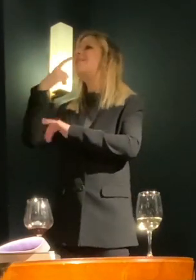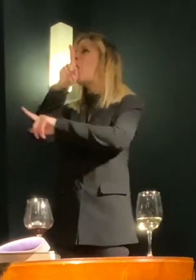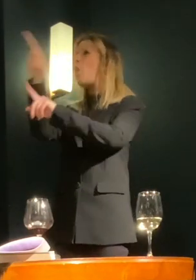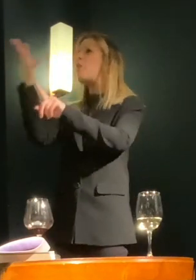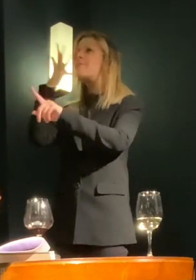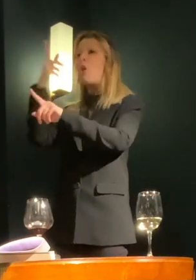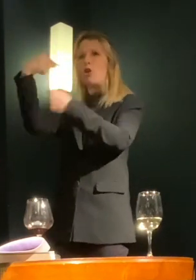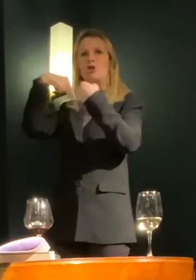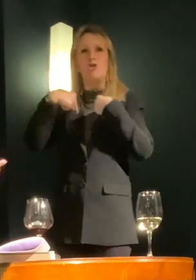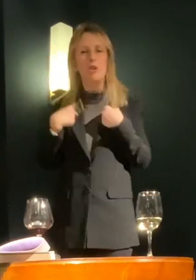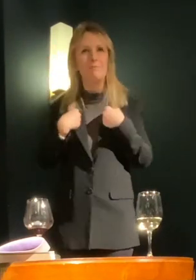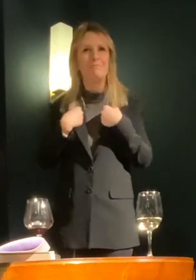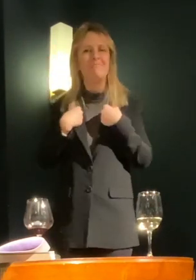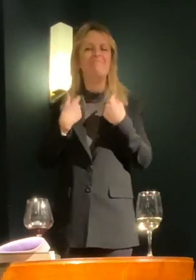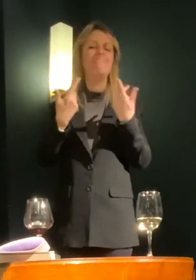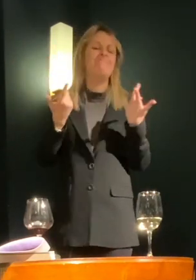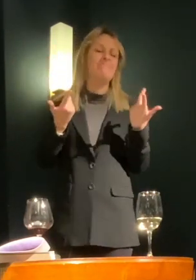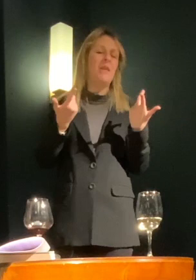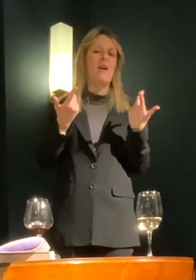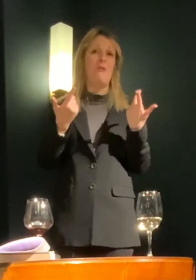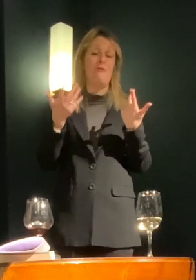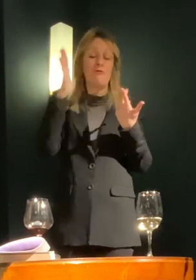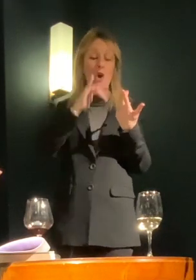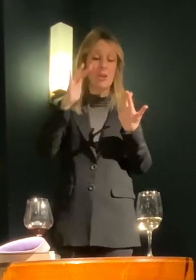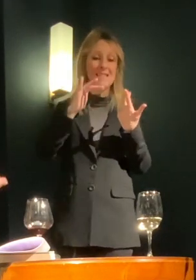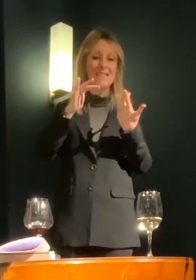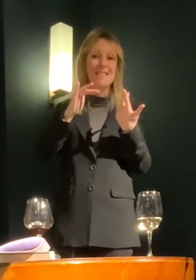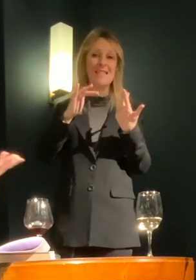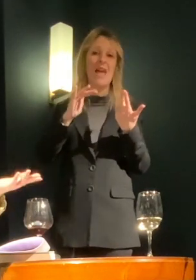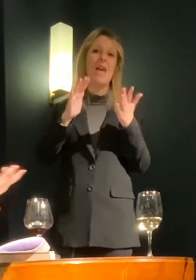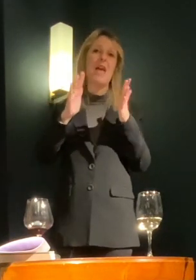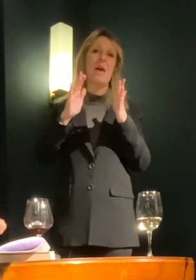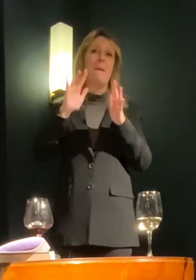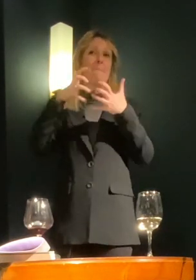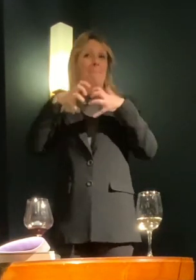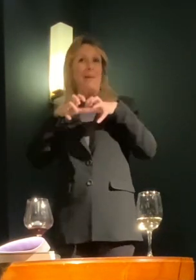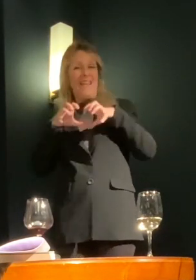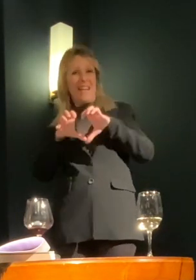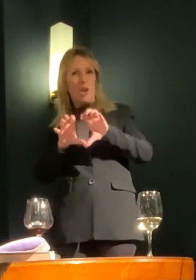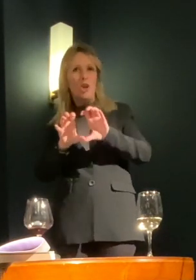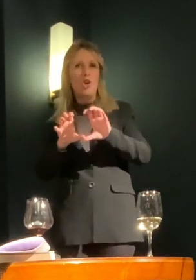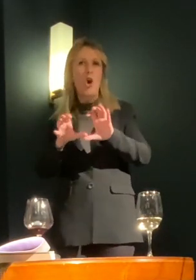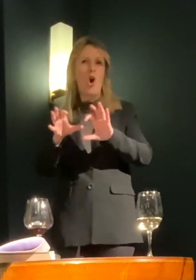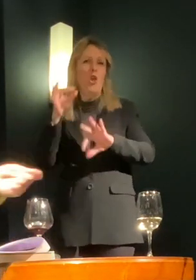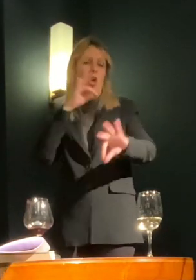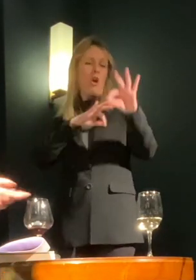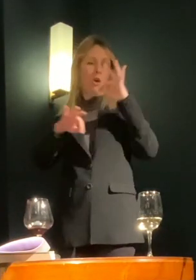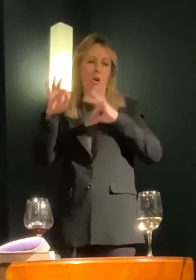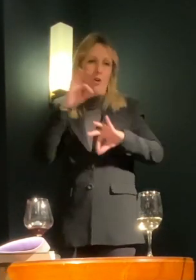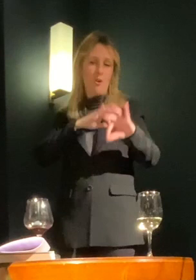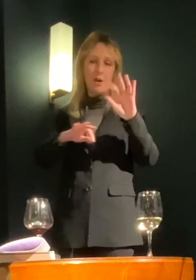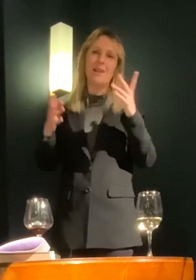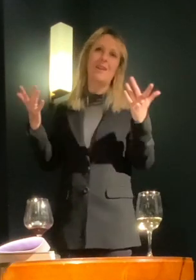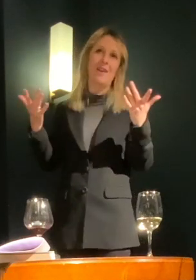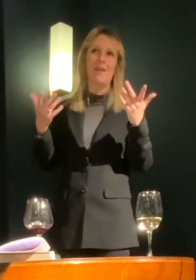realmente... Cioè, avremmo meno gastriti probabilmente se ci liberassimo da queste cose, ma ci servono più libri come Frenesia per iniziare a togliere